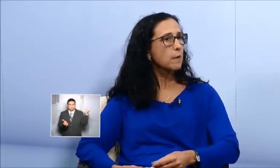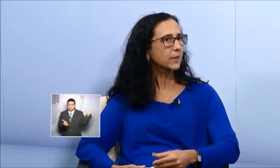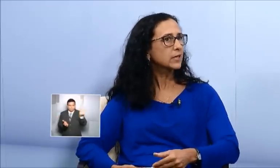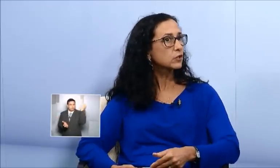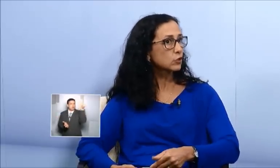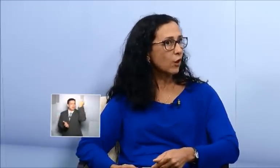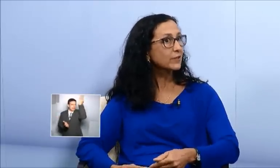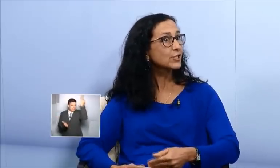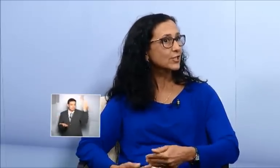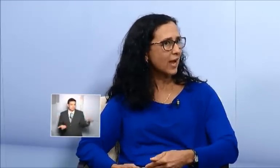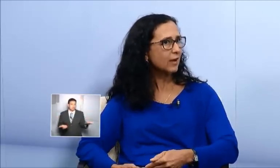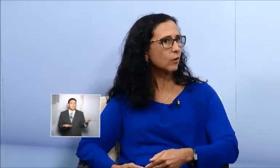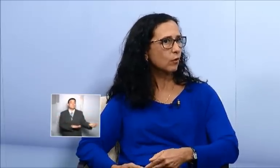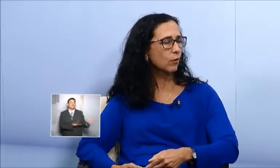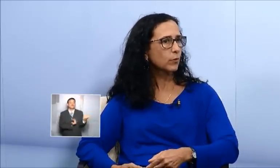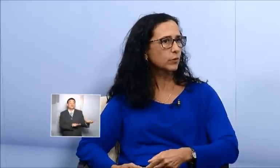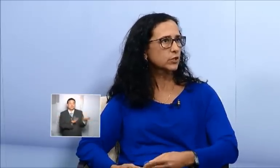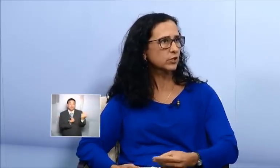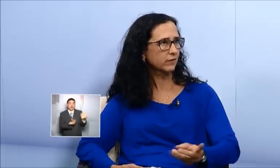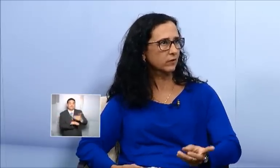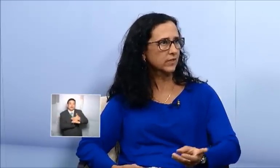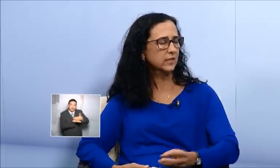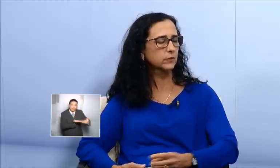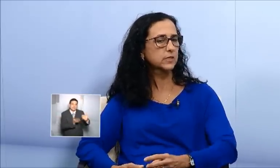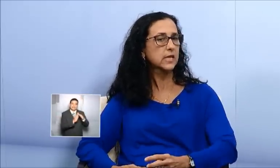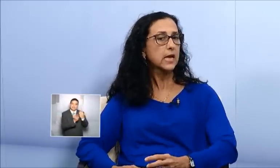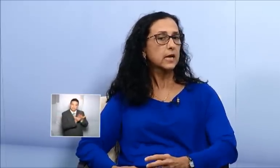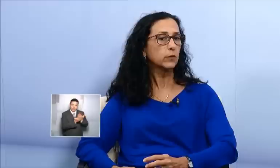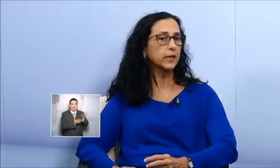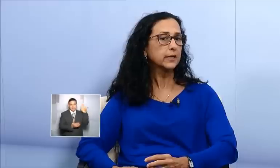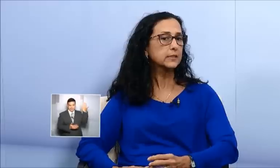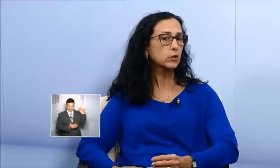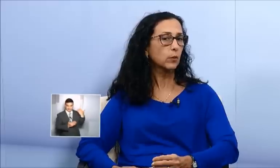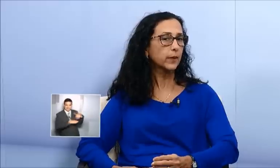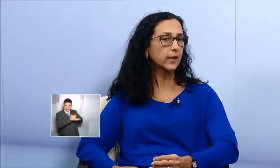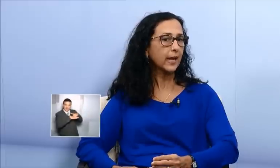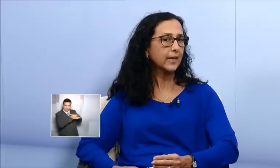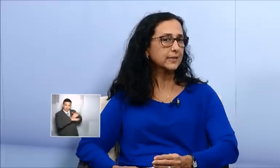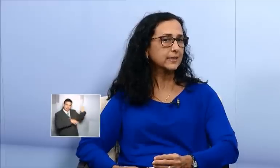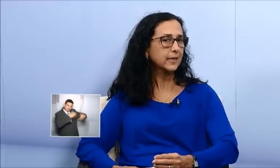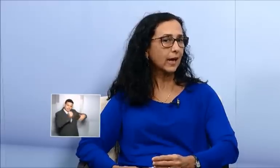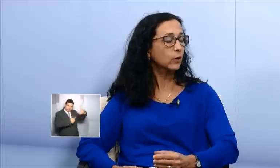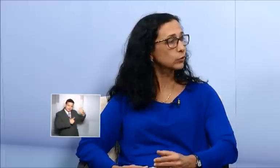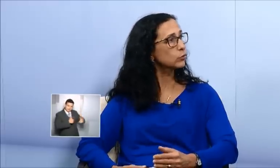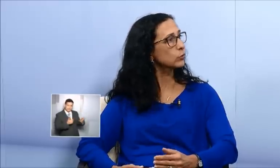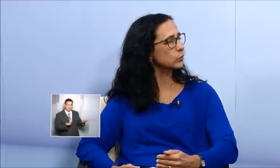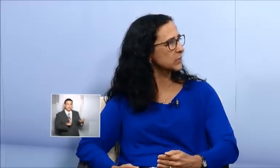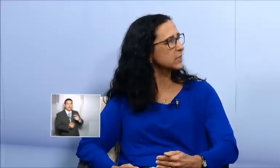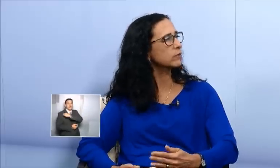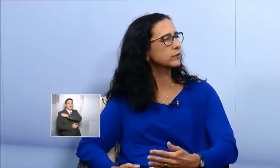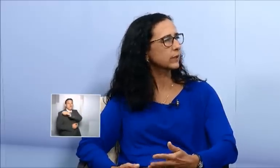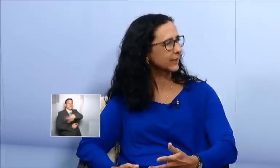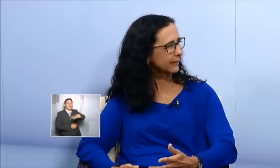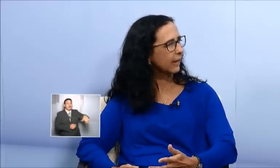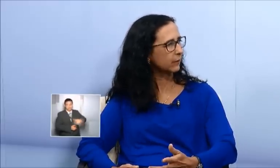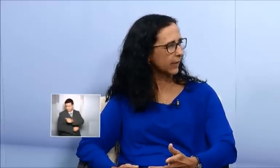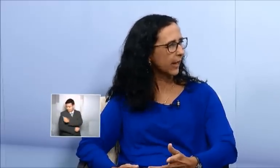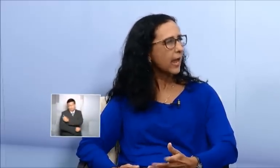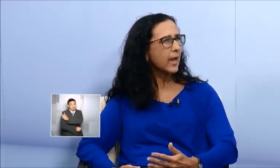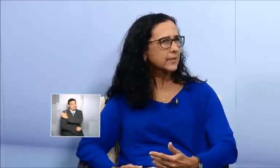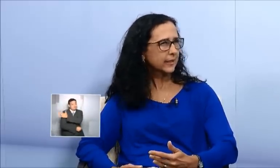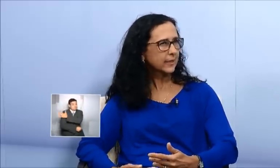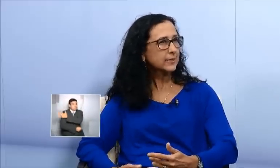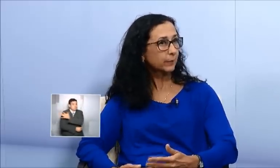importante para esse jovem, já como a gente estava conversando antes com ele, sobre esse aluno do ensino fundamental,